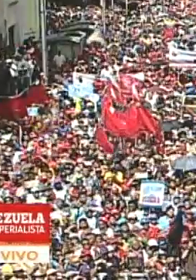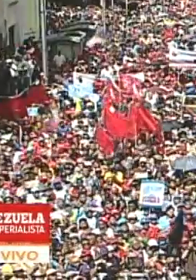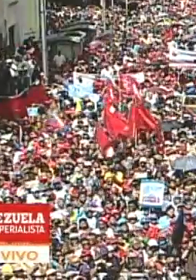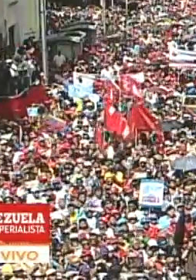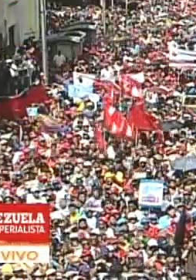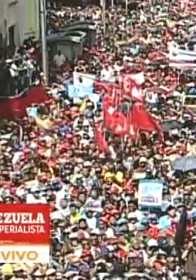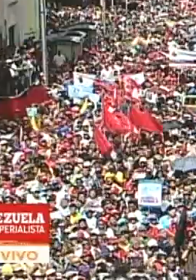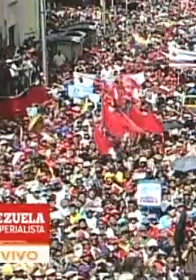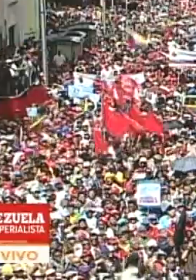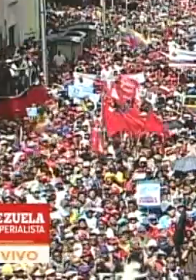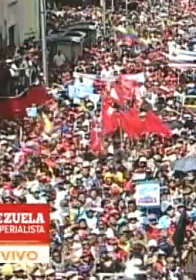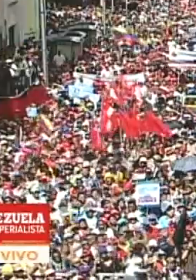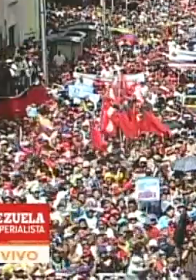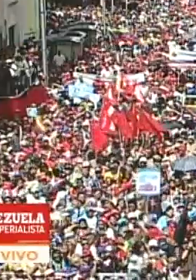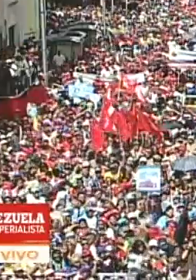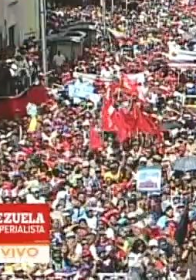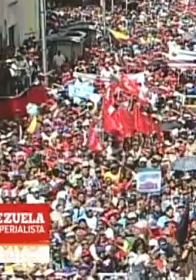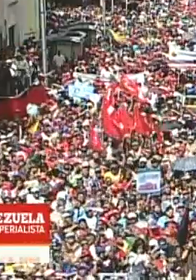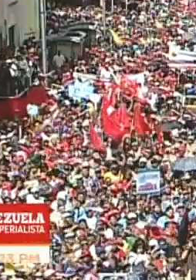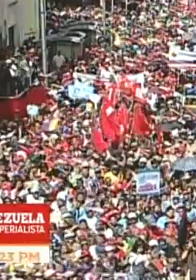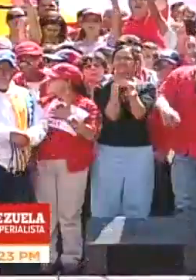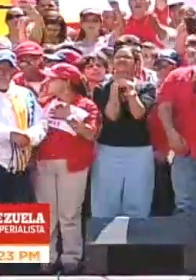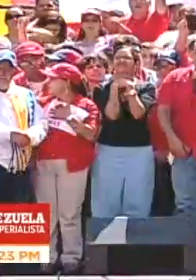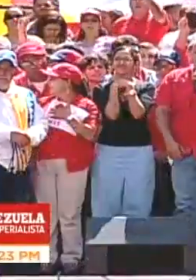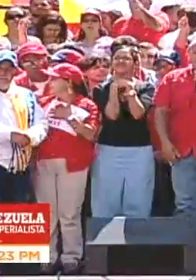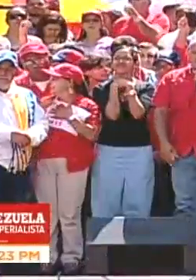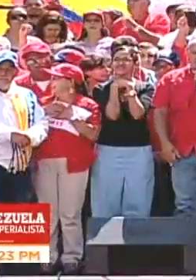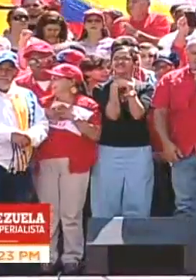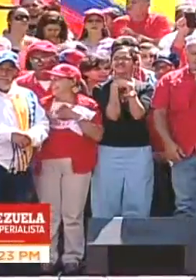¡Que viva la patria!